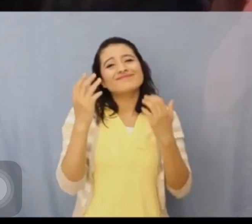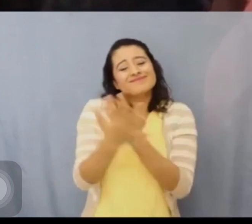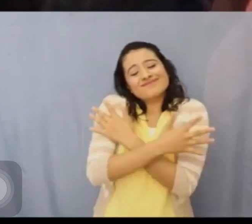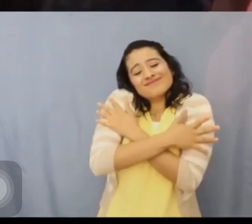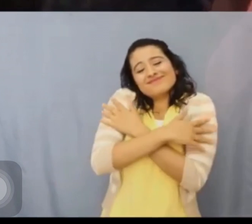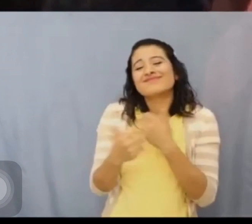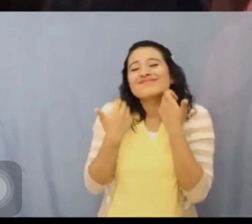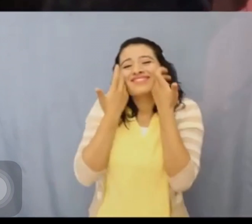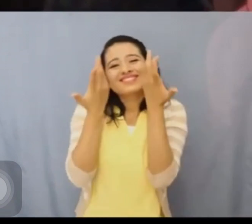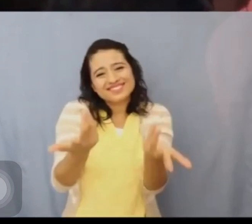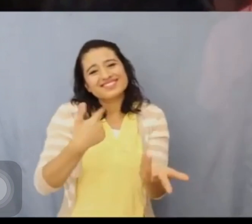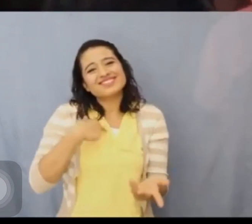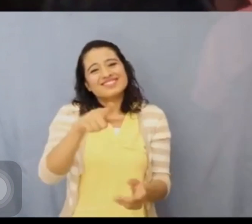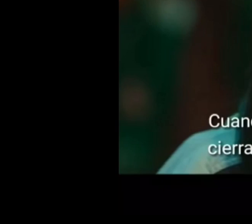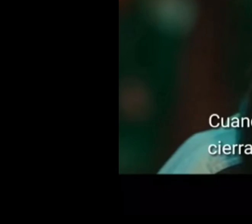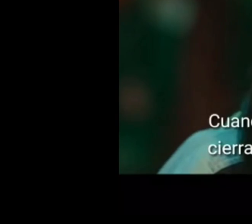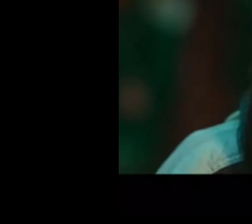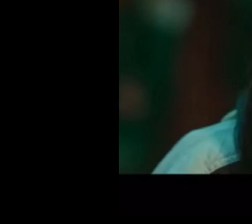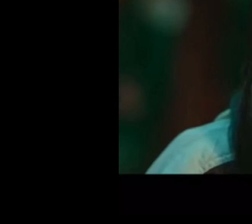otros países en lengua de señas.